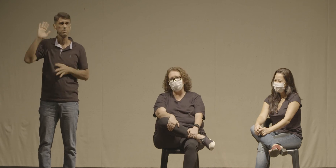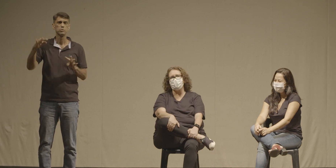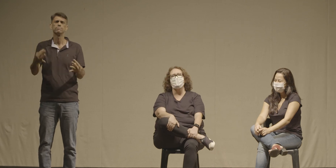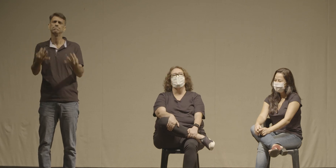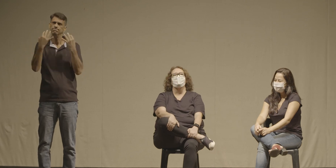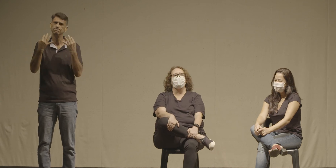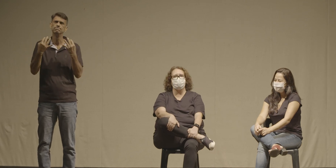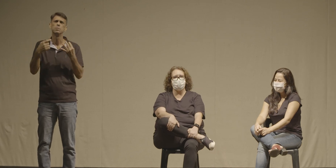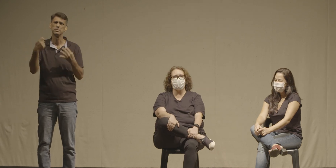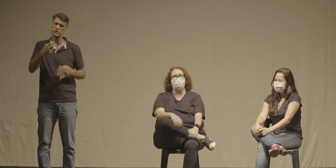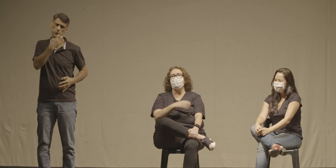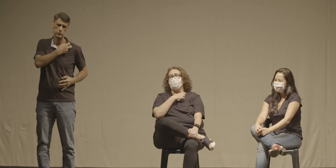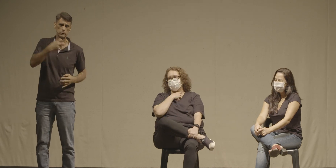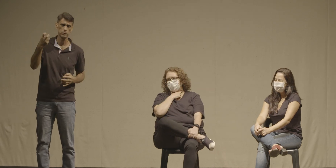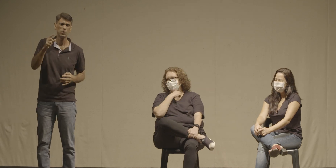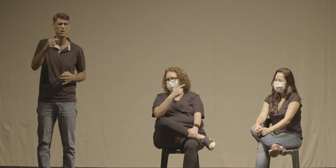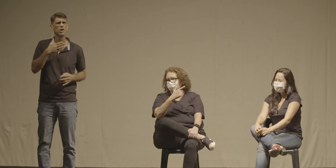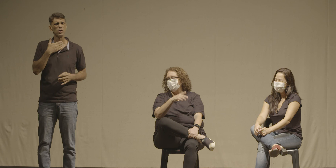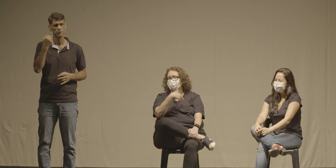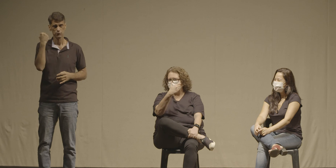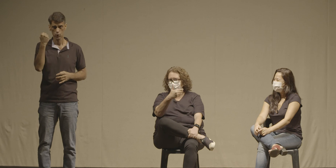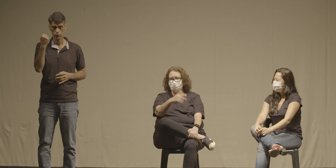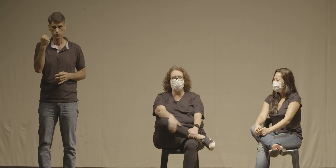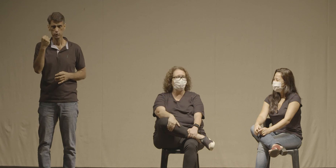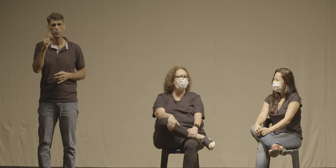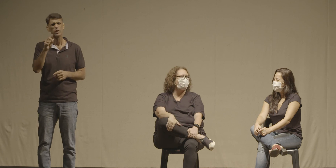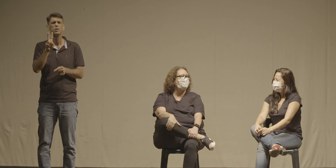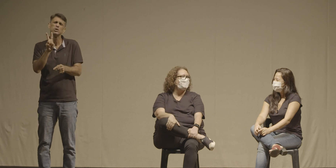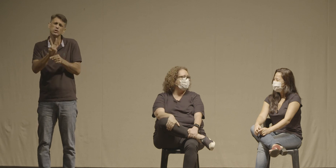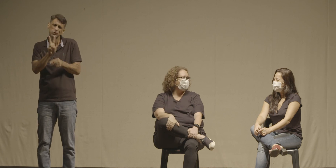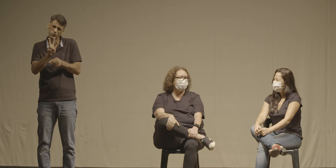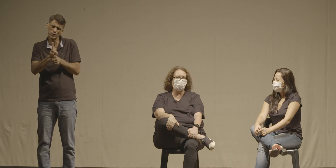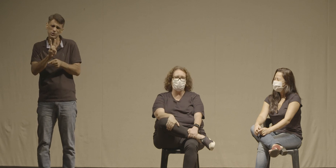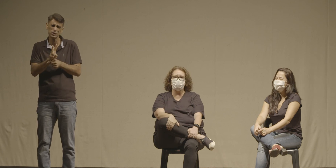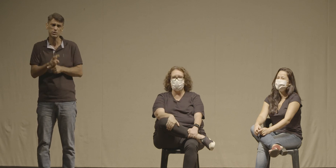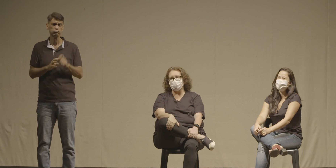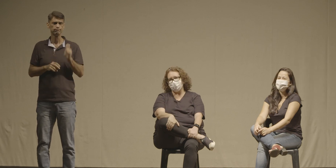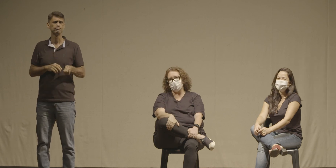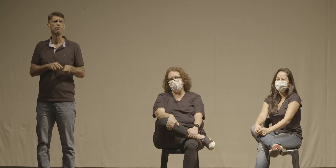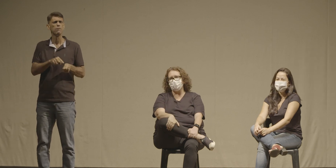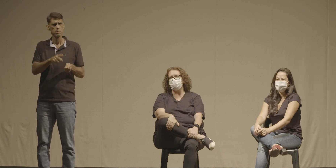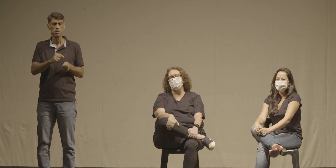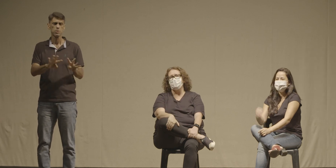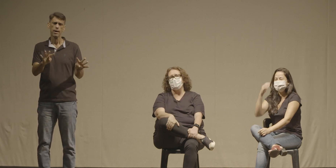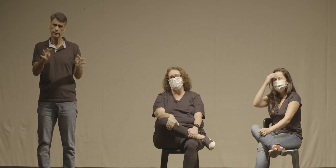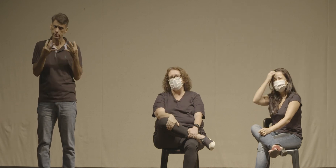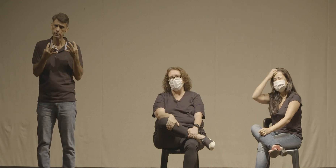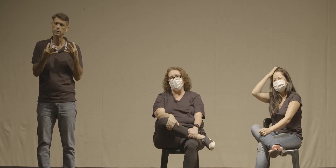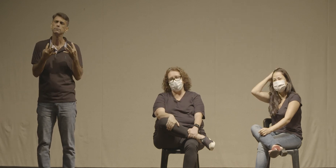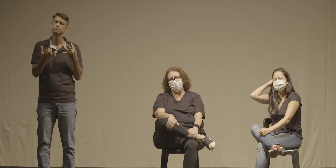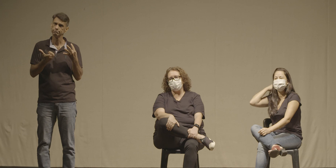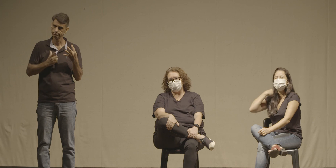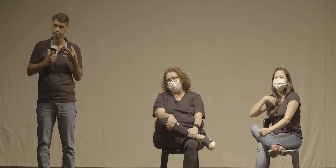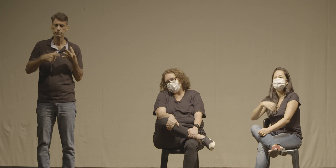ouvida, mas que a gente consiga engrossar a nossa voz também no bom sentido e que nos façamos ser ouvidas